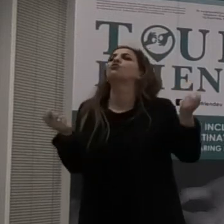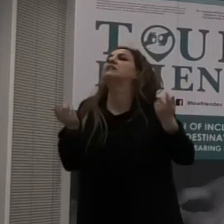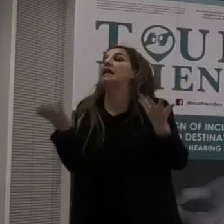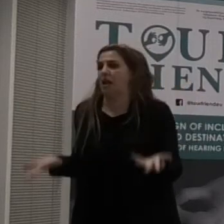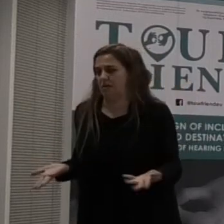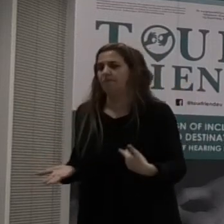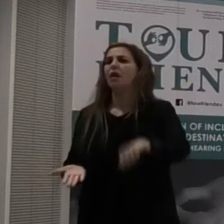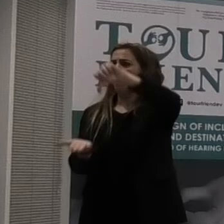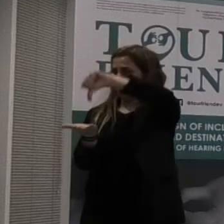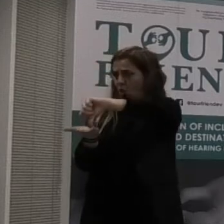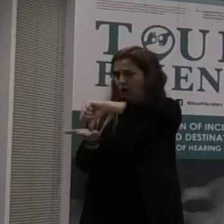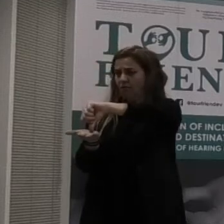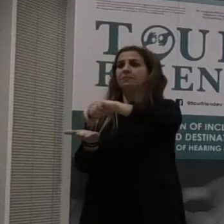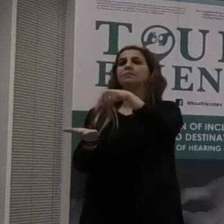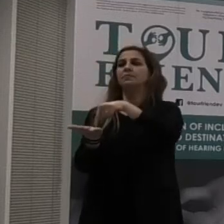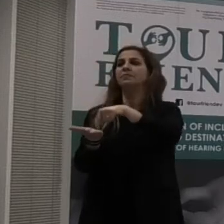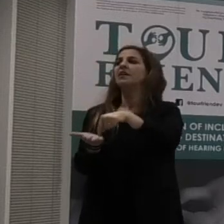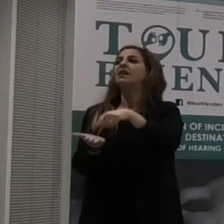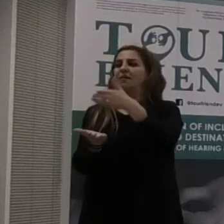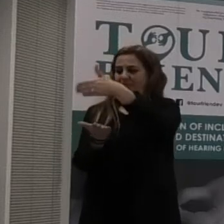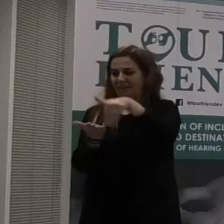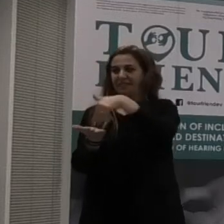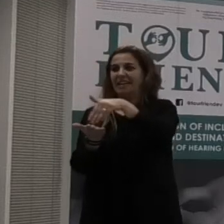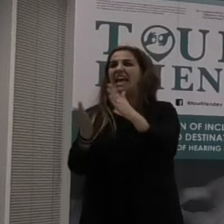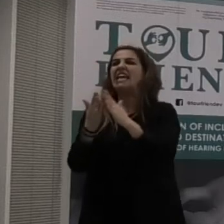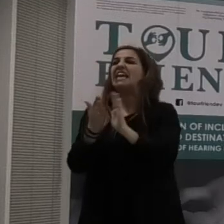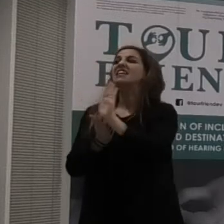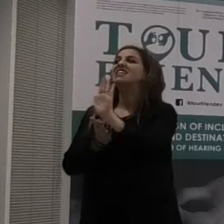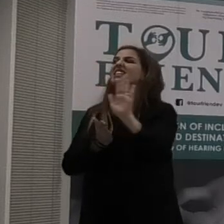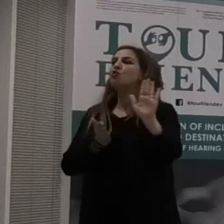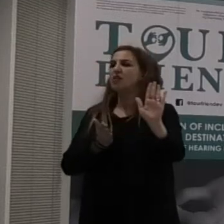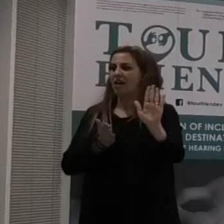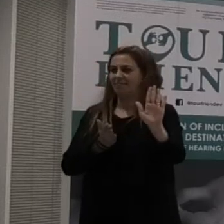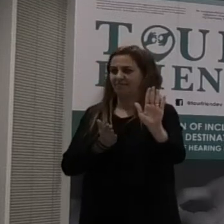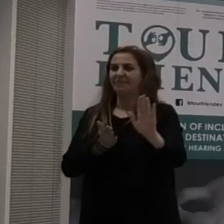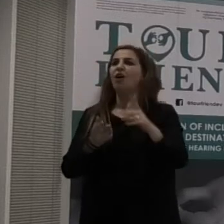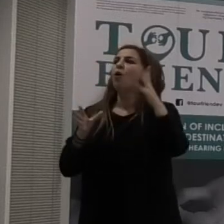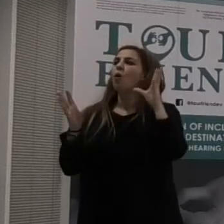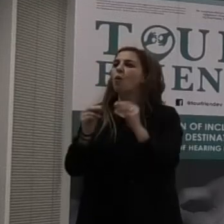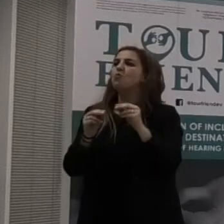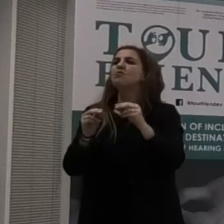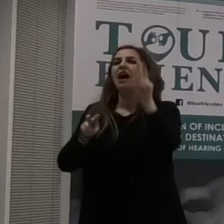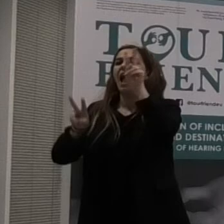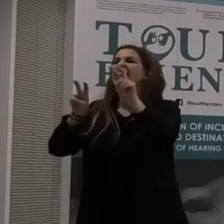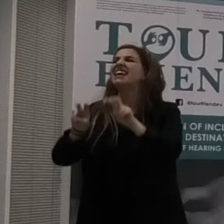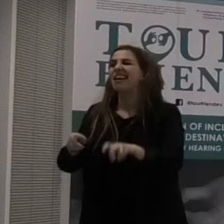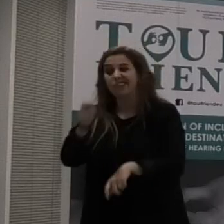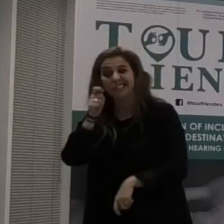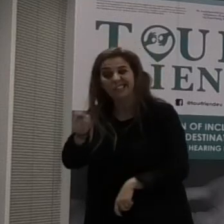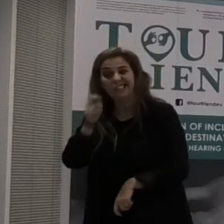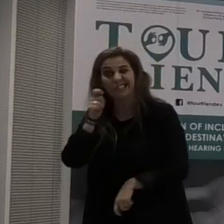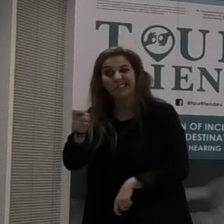την οποία φτιάχνουμε, χωρίζουμε την πόλη σε διάφορες γειτονιές. Είναι οι γειτονιές εξερεύνησης. Εδώ κολλάει λίγο και το gamification που